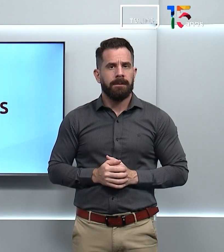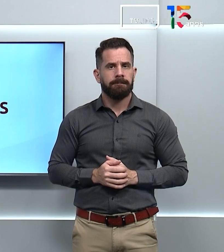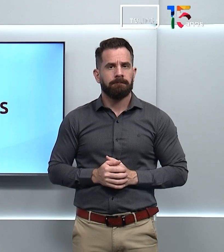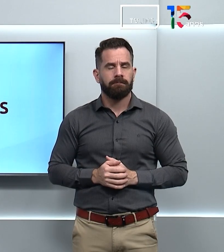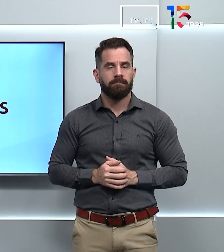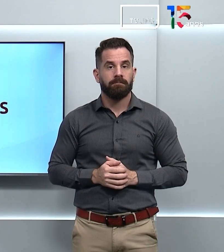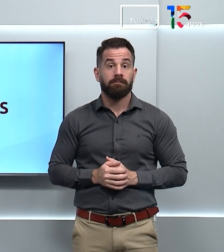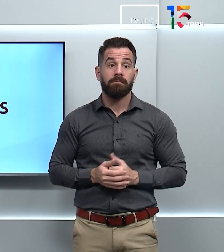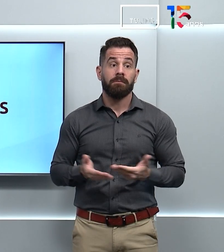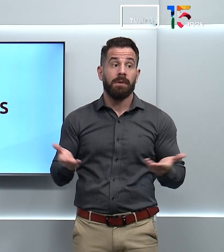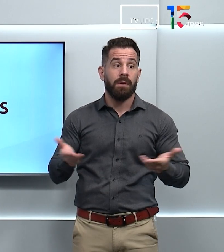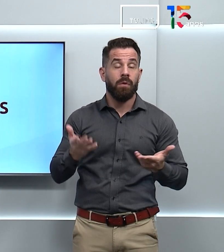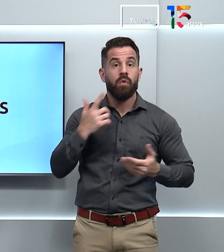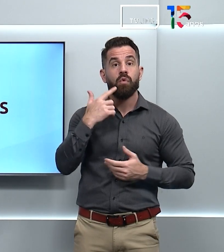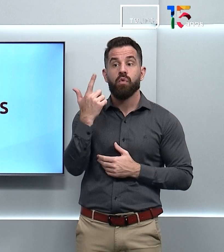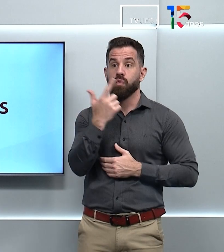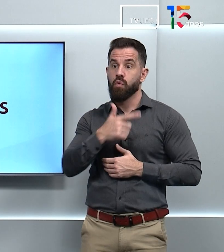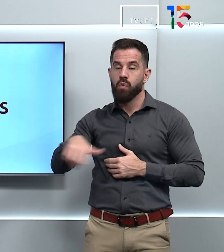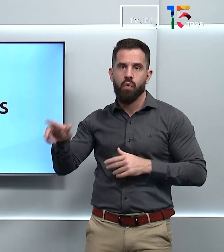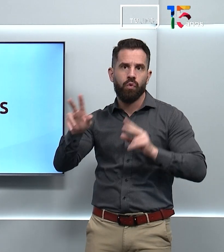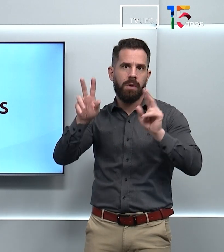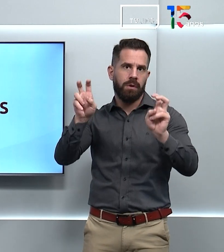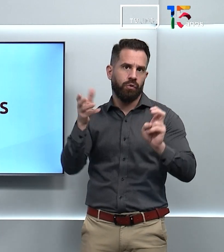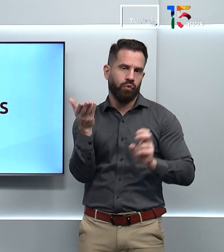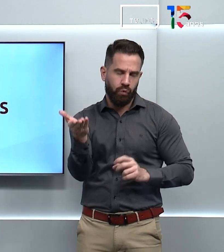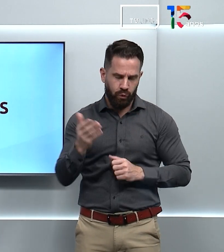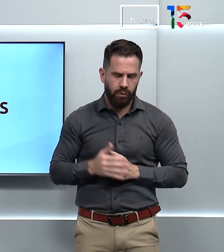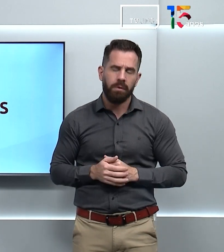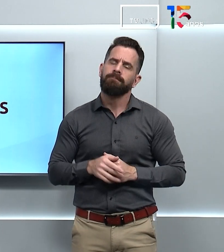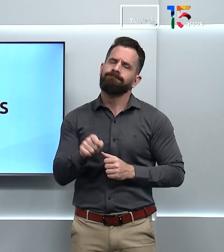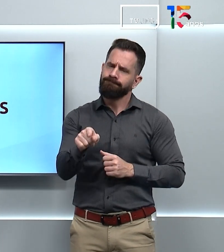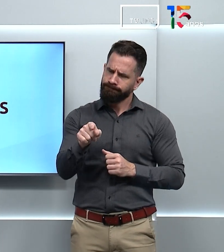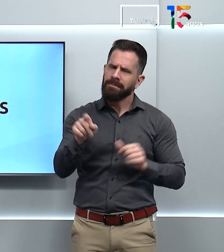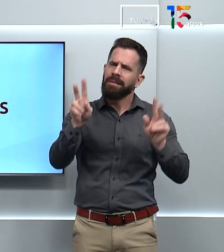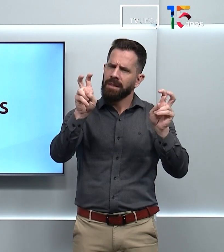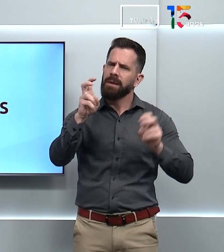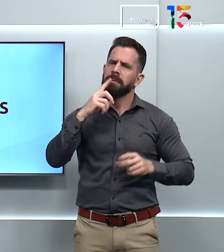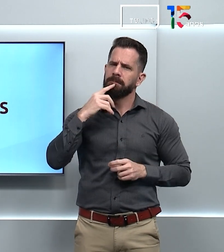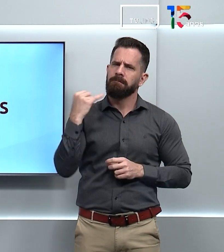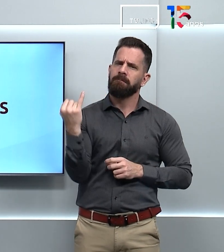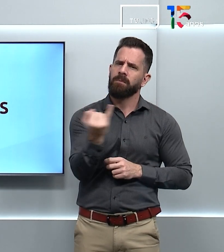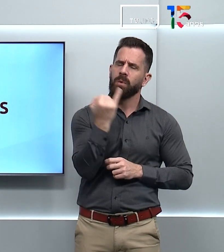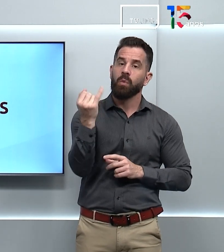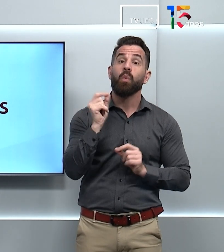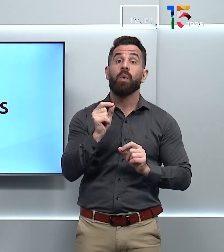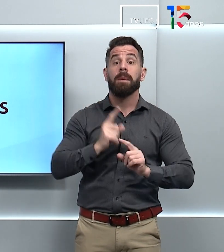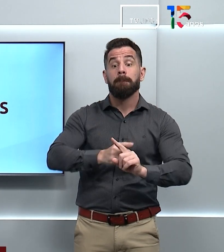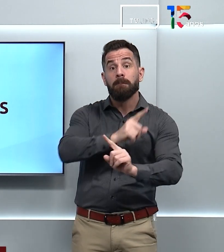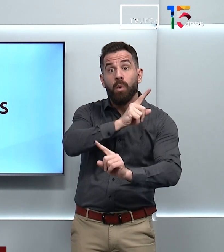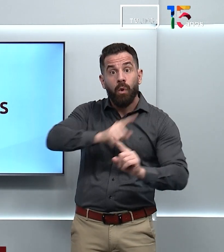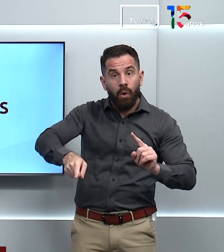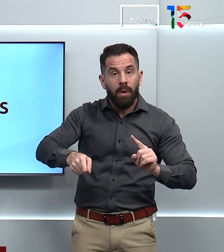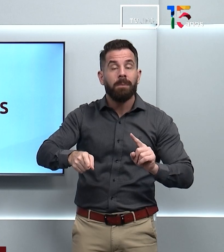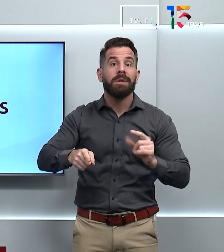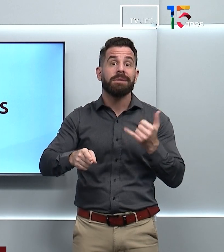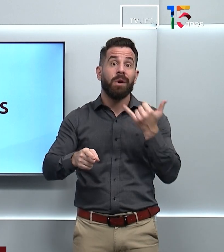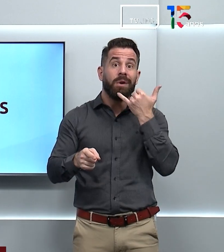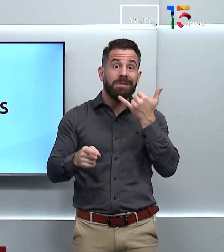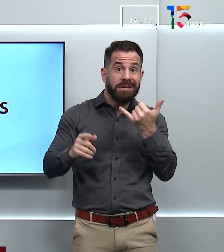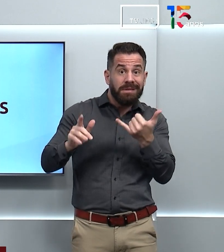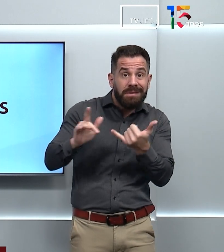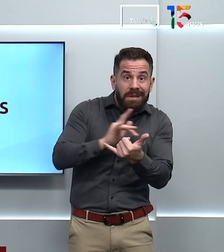Agora a gente muda de assunto para falar sobre um tema muito importante, que é a proibição do uso de celulares nas